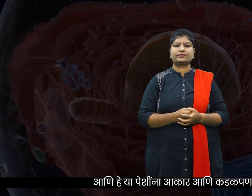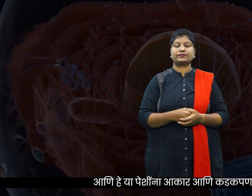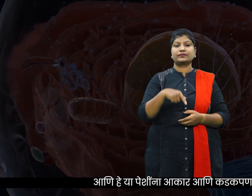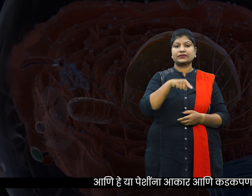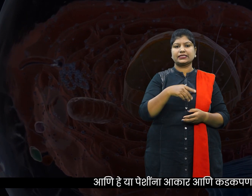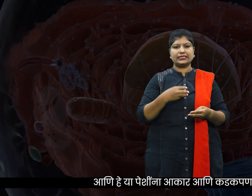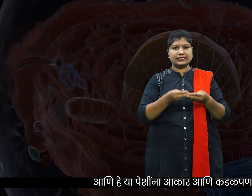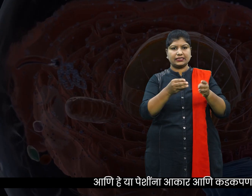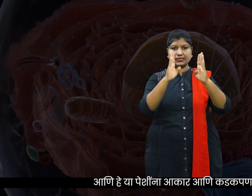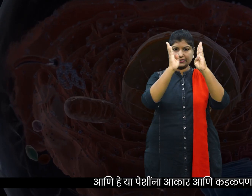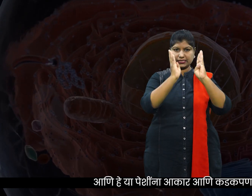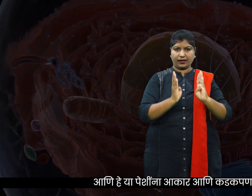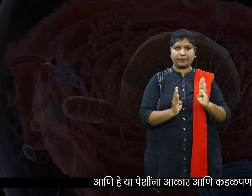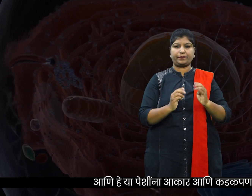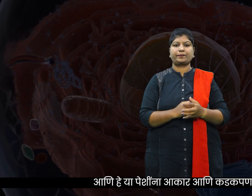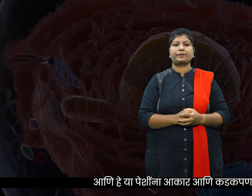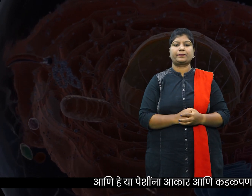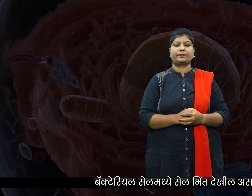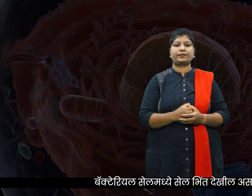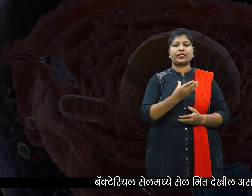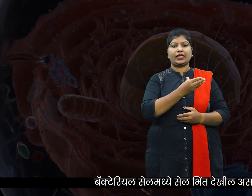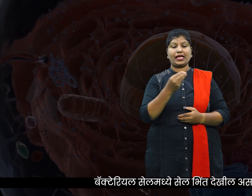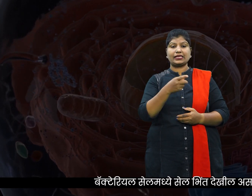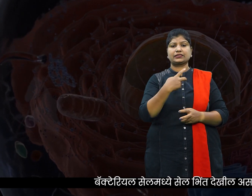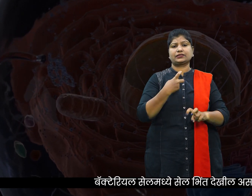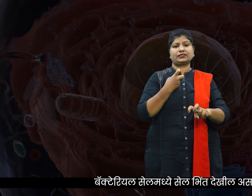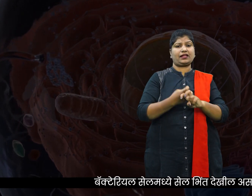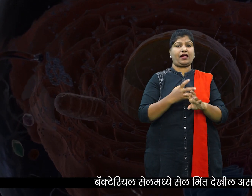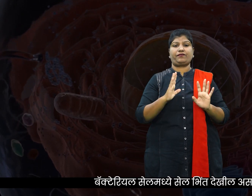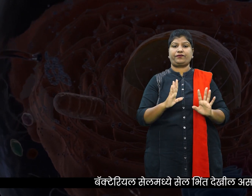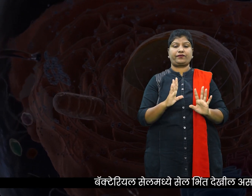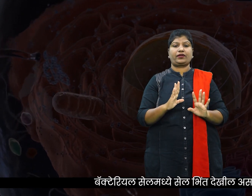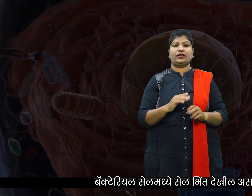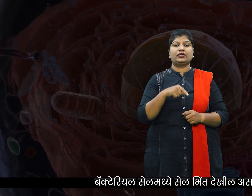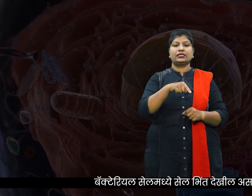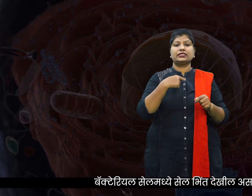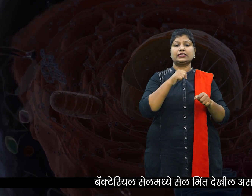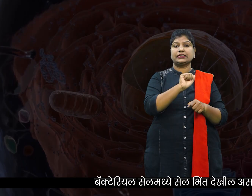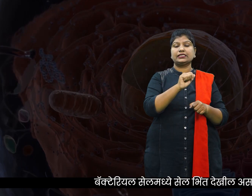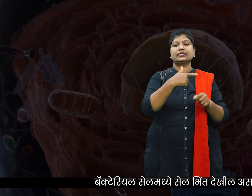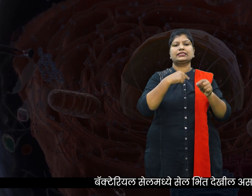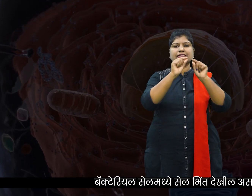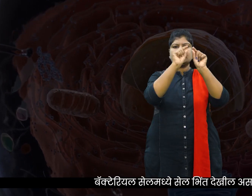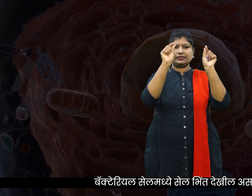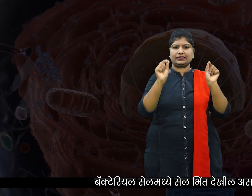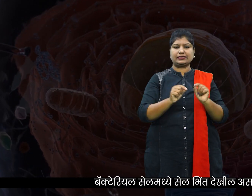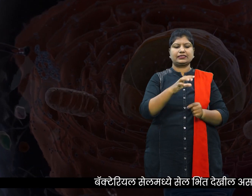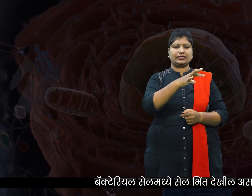आणि हे या पेशींना आकार आणि कडकपणा देते. बॅक्टेरियल सेलमध्ये सेल भिंत देखील असतात.